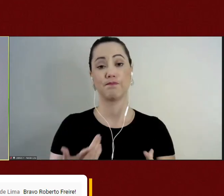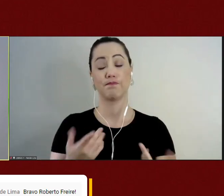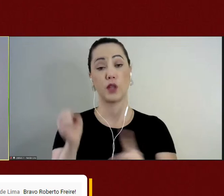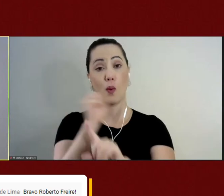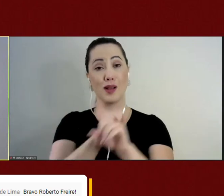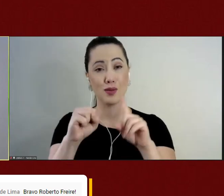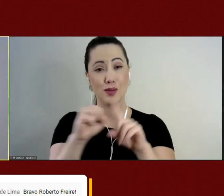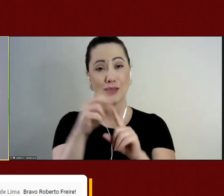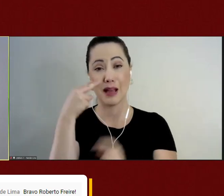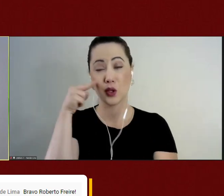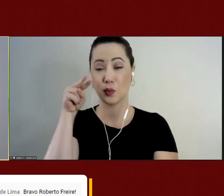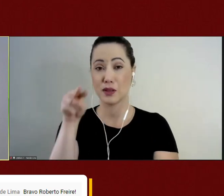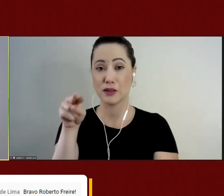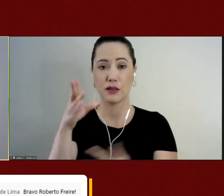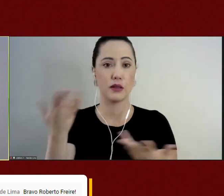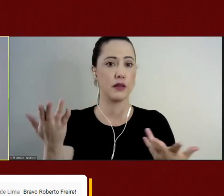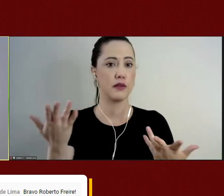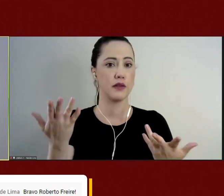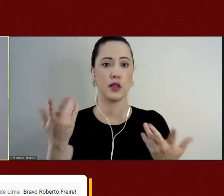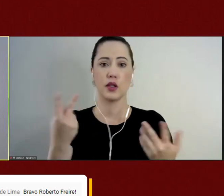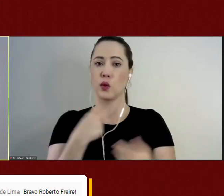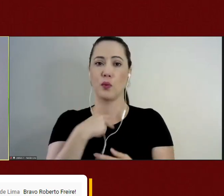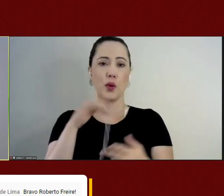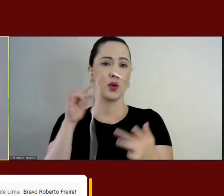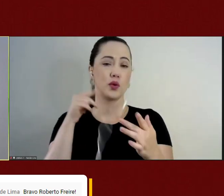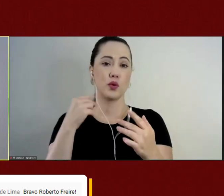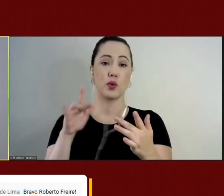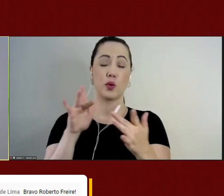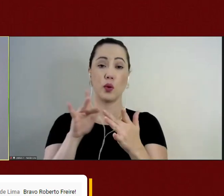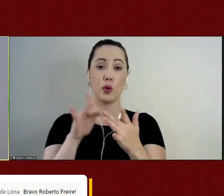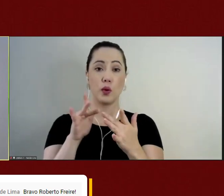porque não é possível que, em pleno século XXI,